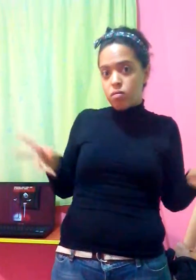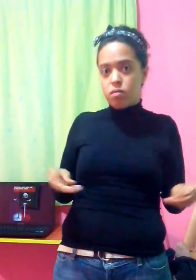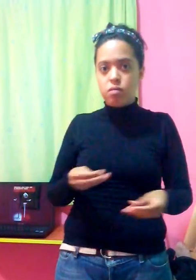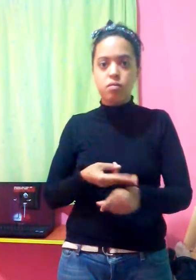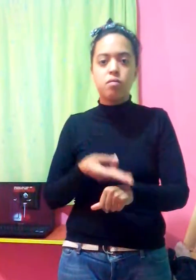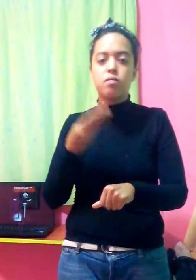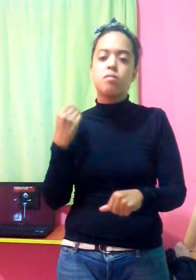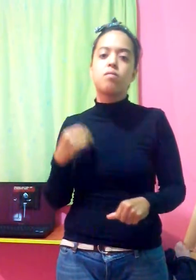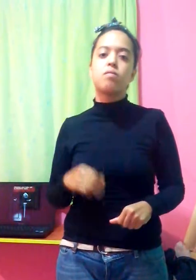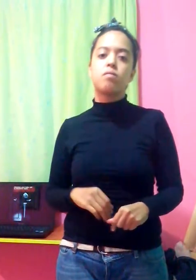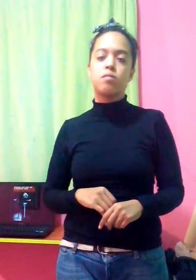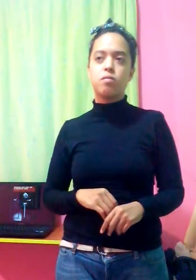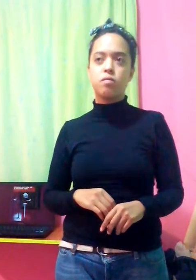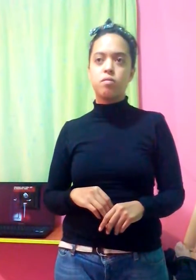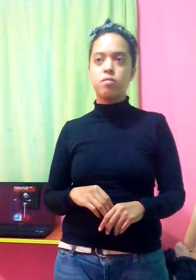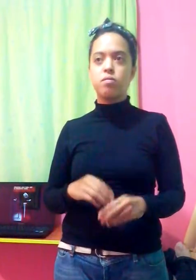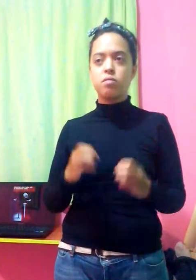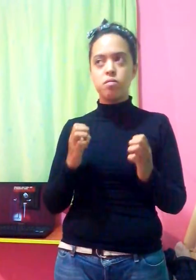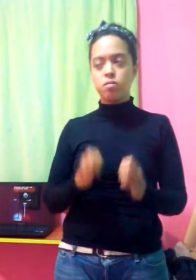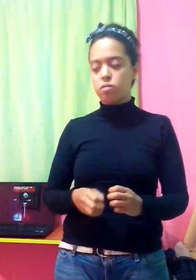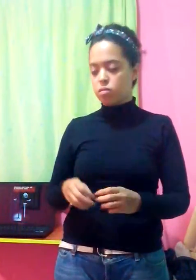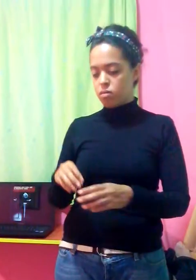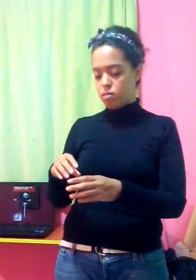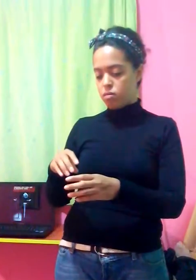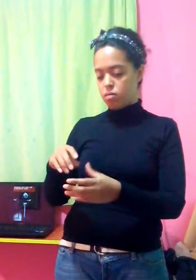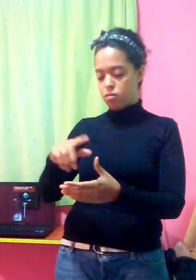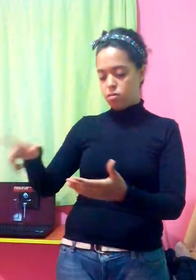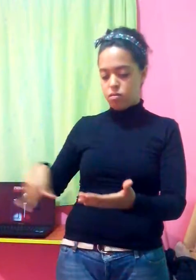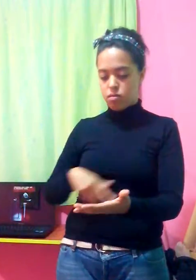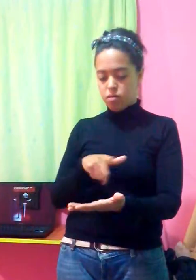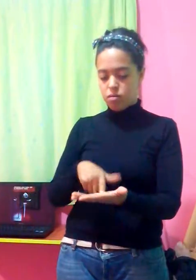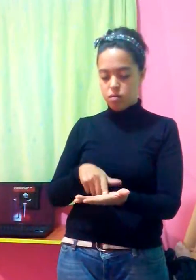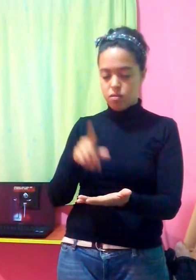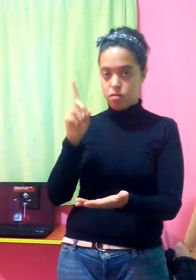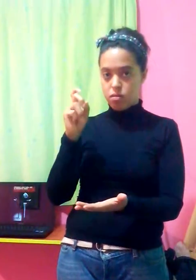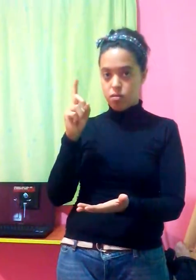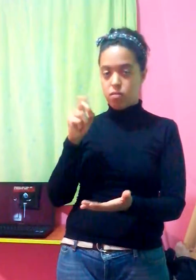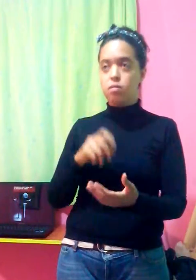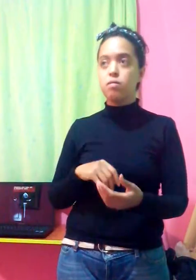Estaban en la orilla de un estanque y de repente uno de los sapos, pues estaban comiendo.